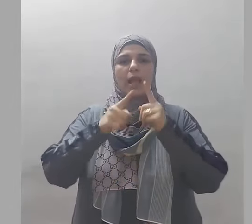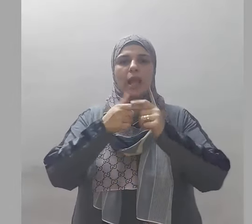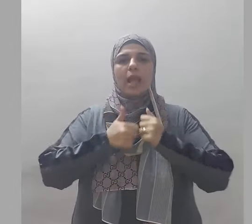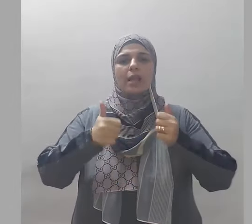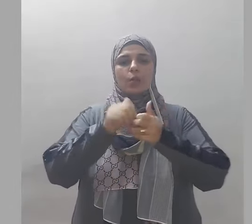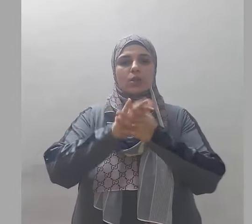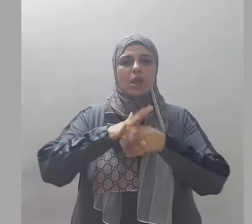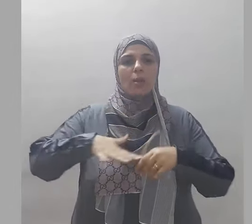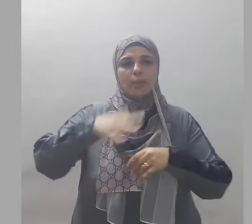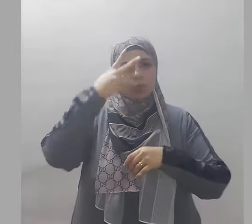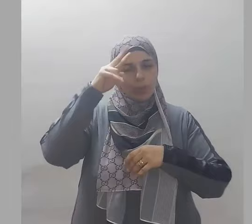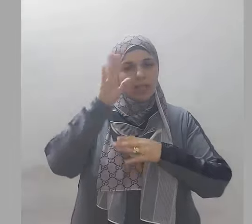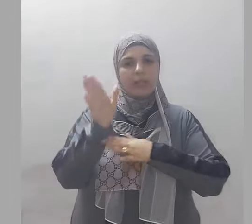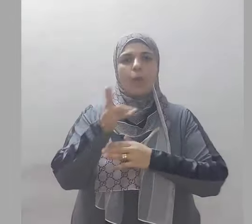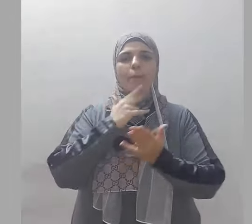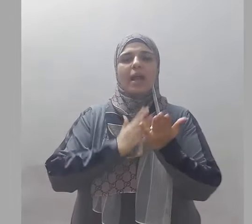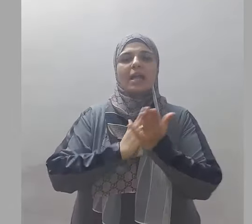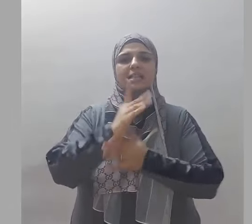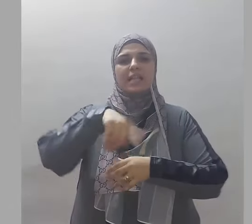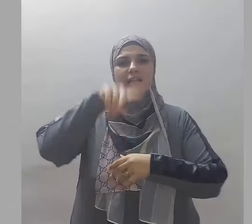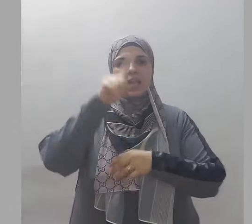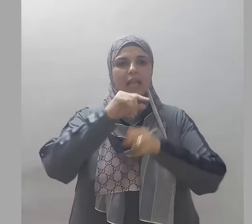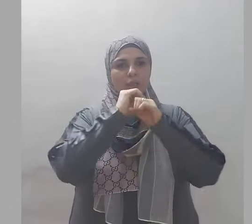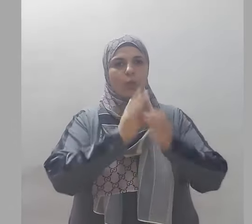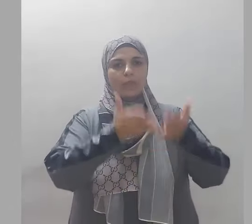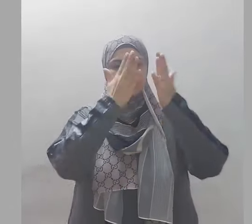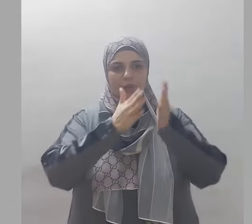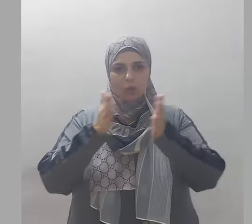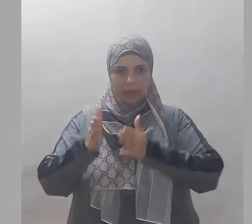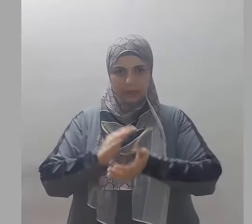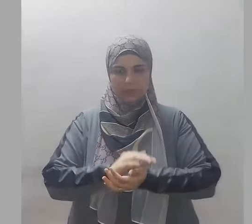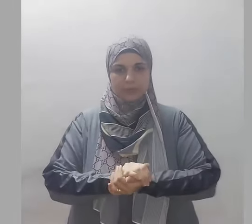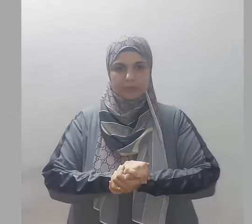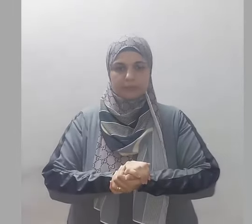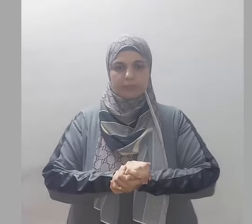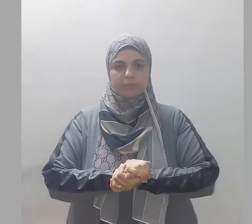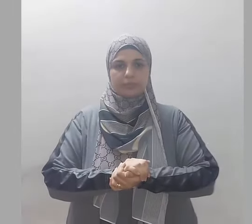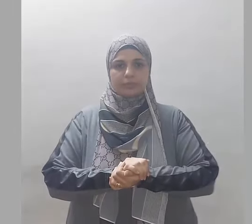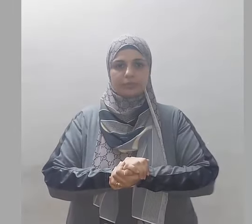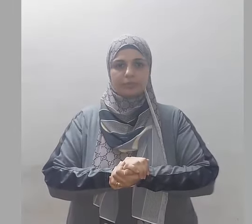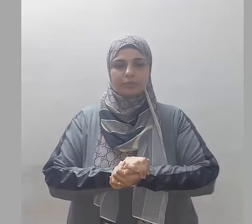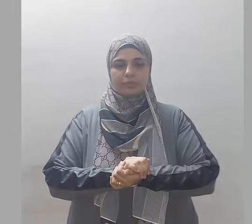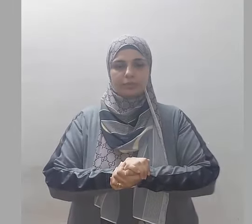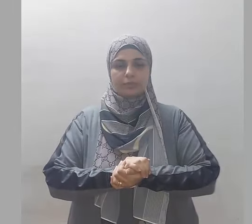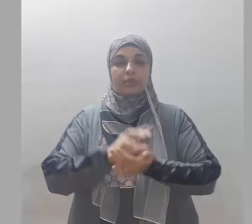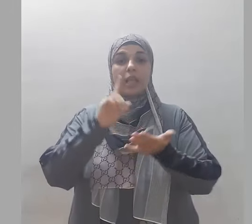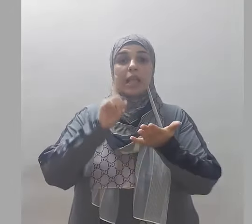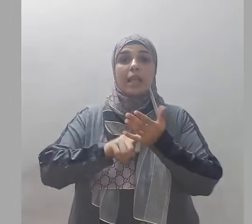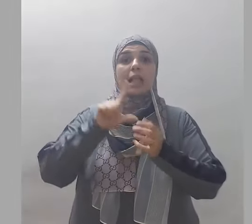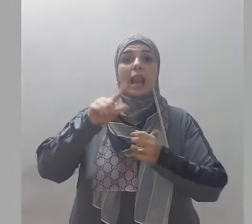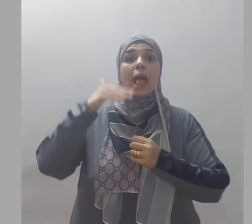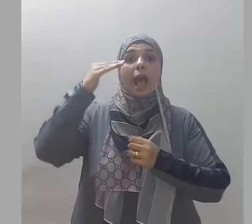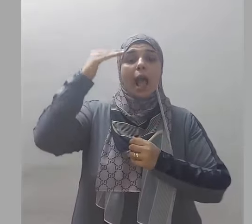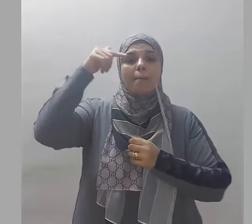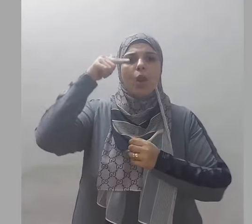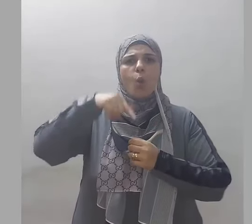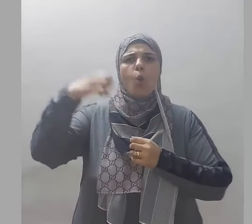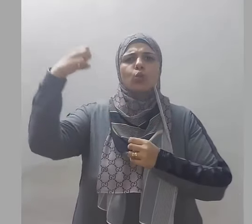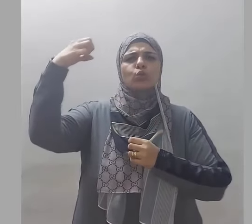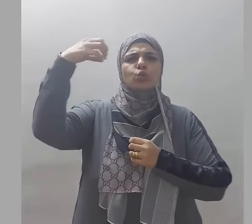آله وصحبه ومن تبعهم بإحسان إلى يوم الدين، وبعد. فإن الأمل هو شعاع النور الذي يبدد